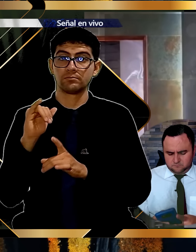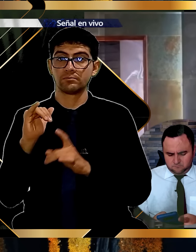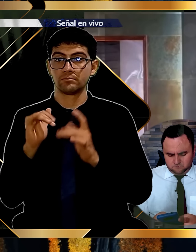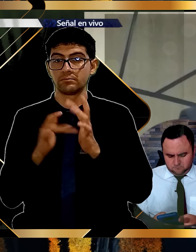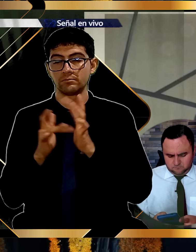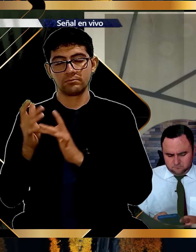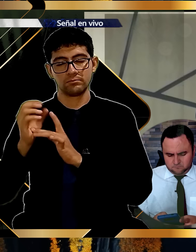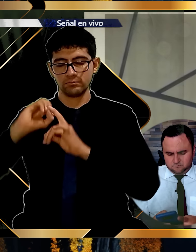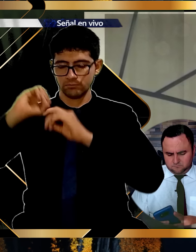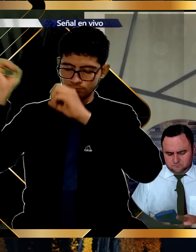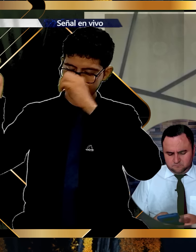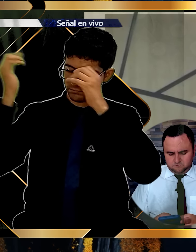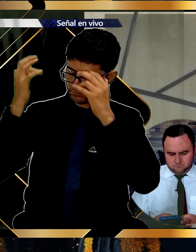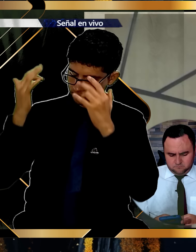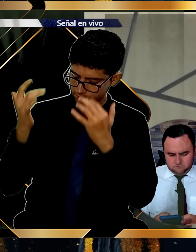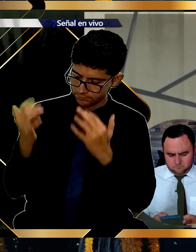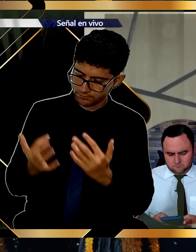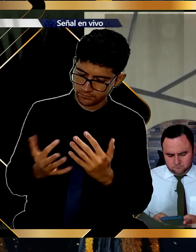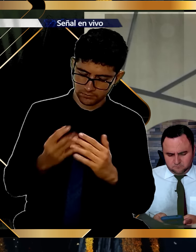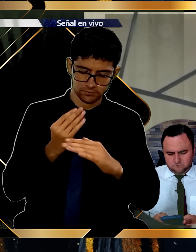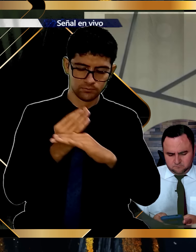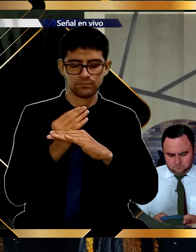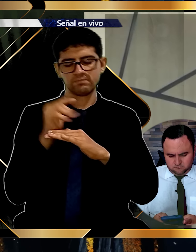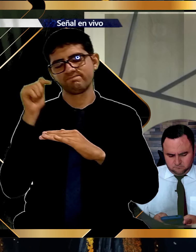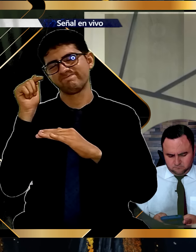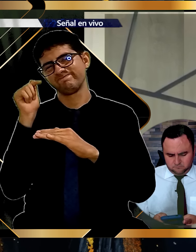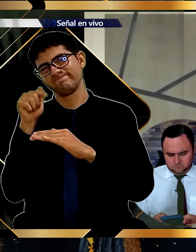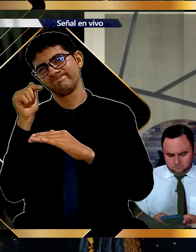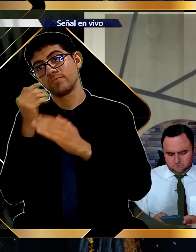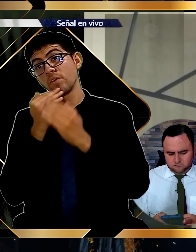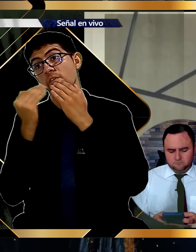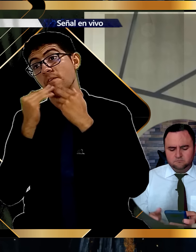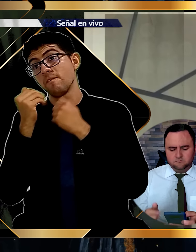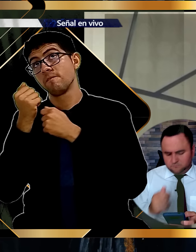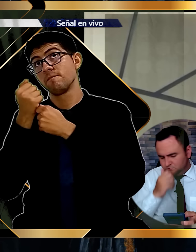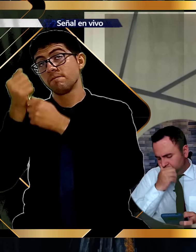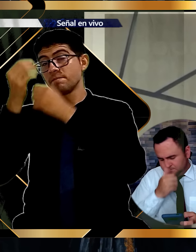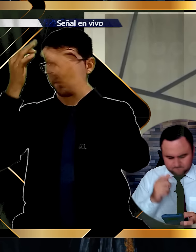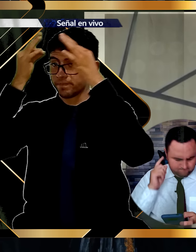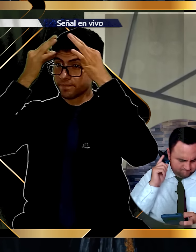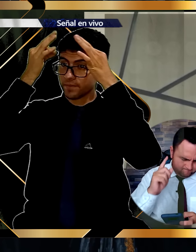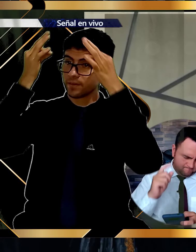Esta iglesia tiene que tener confianza y fe en la obra de Cristo.